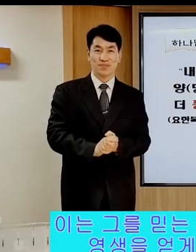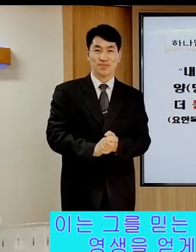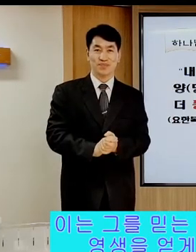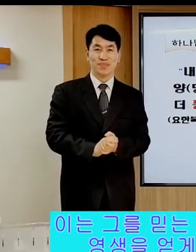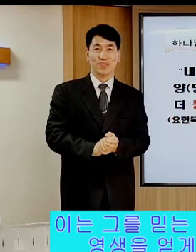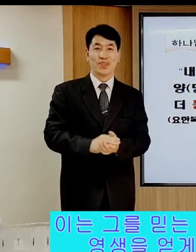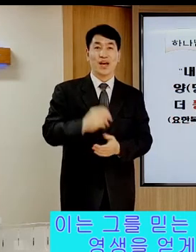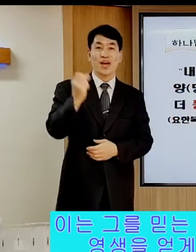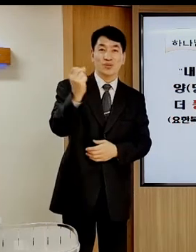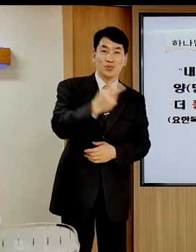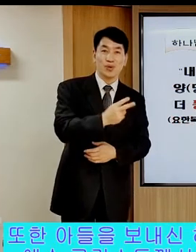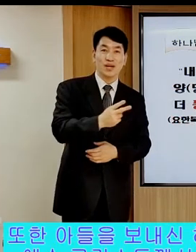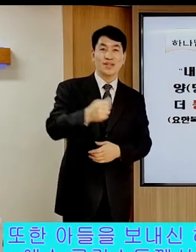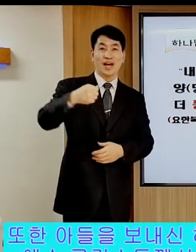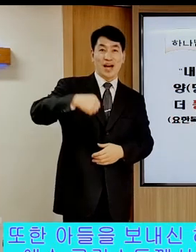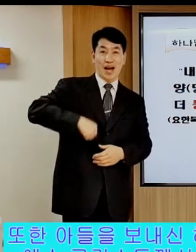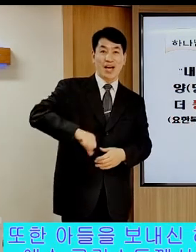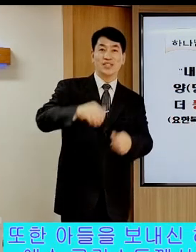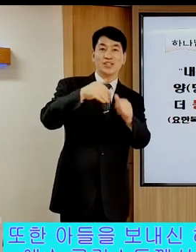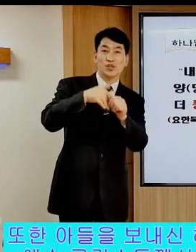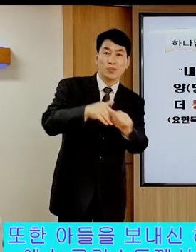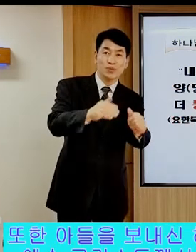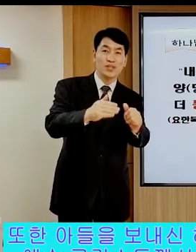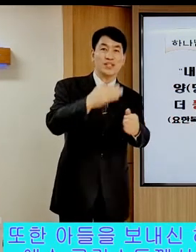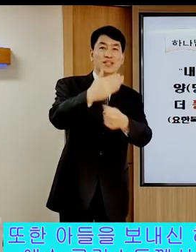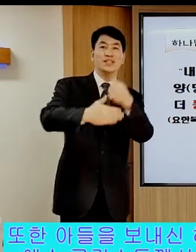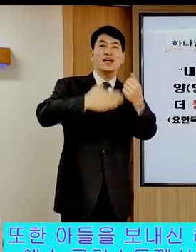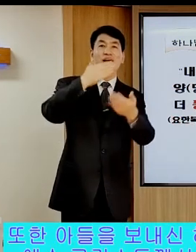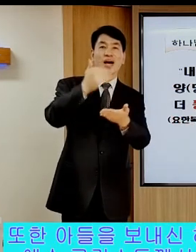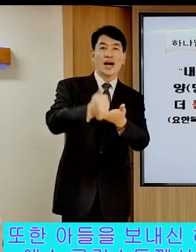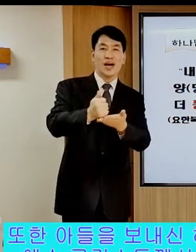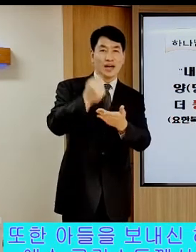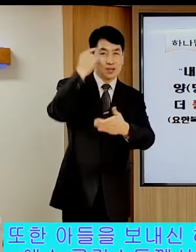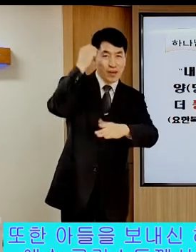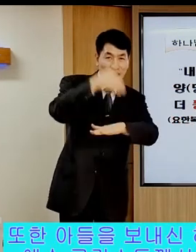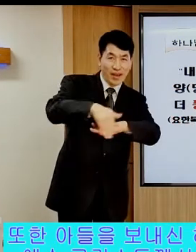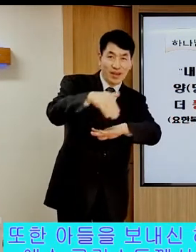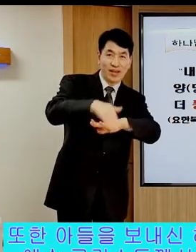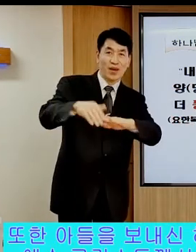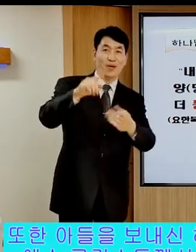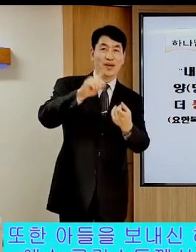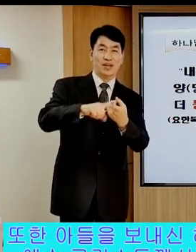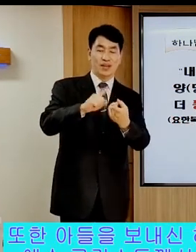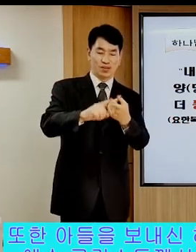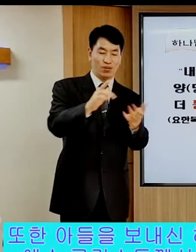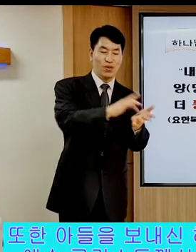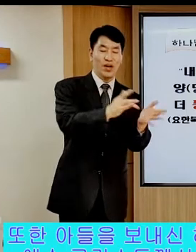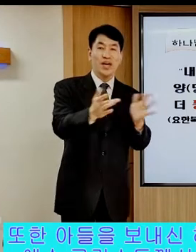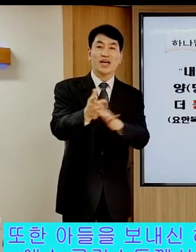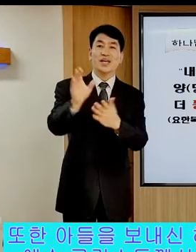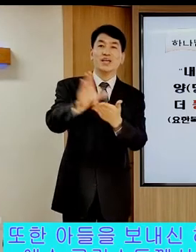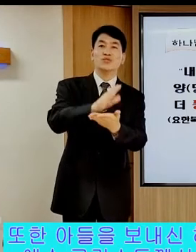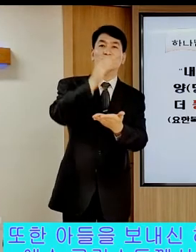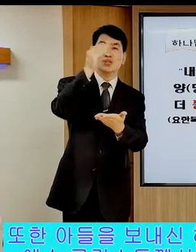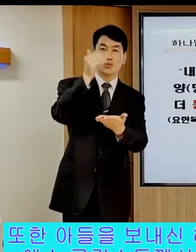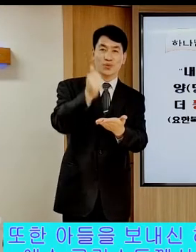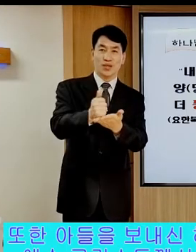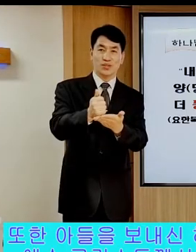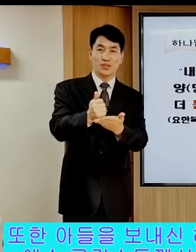아멘. 또한 아들을 보내신 하나님의 계획에 대해서 예수 그리스도께서는